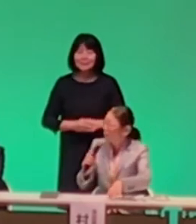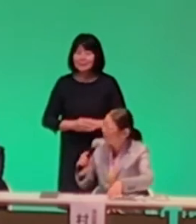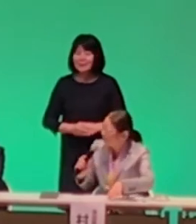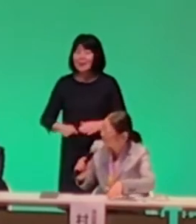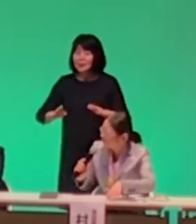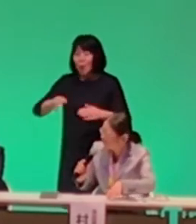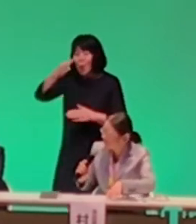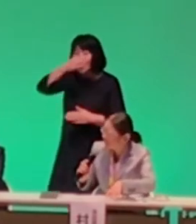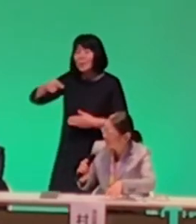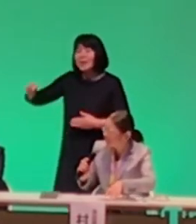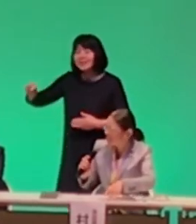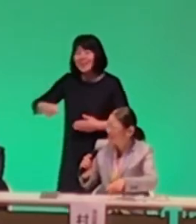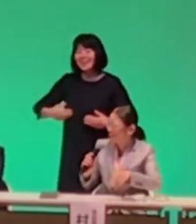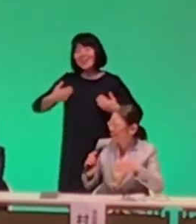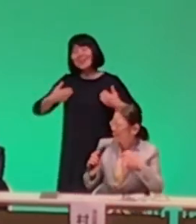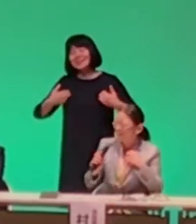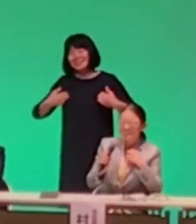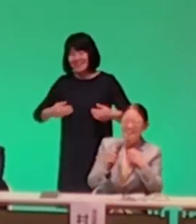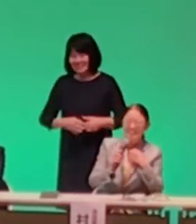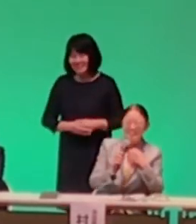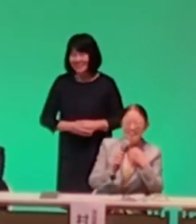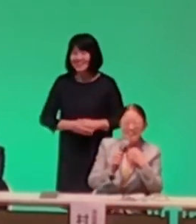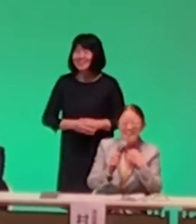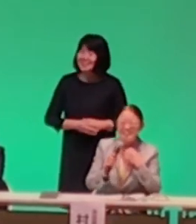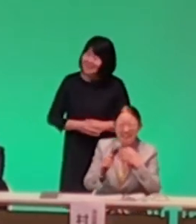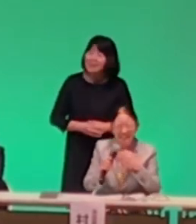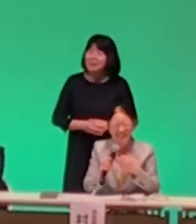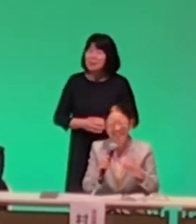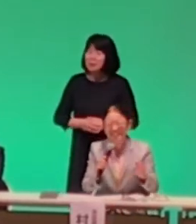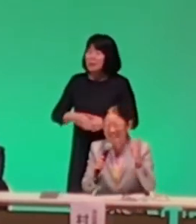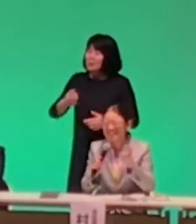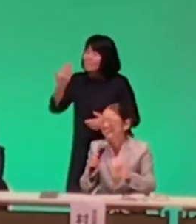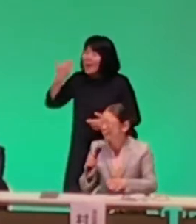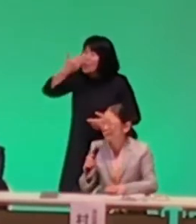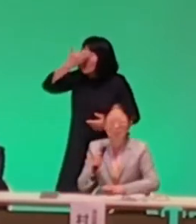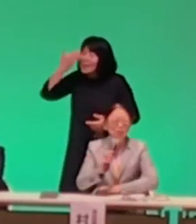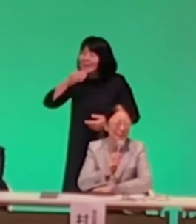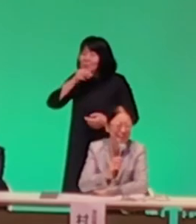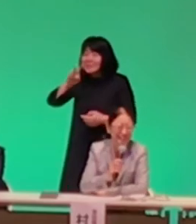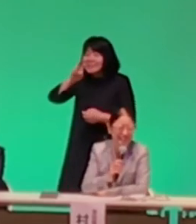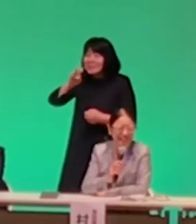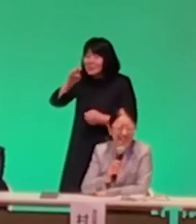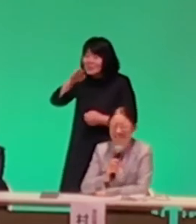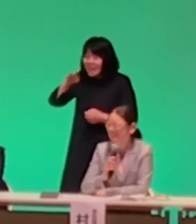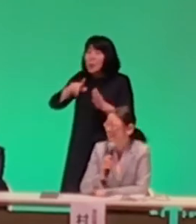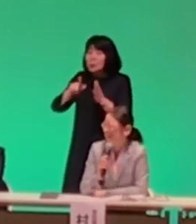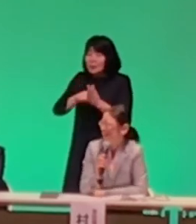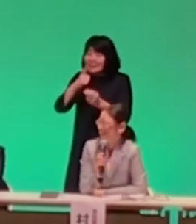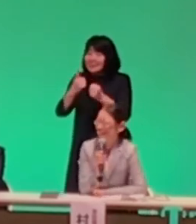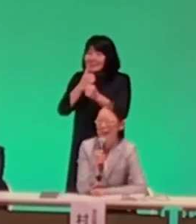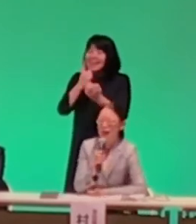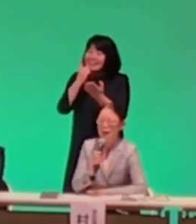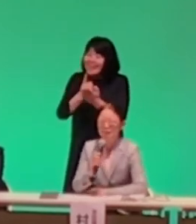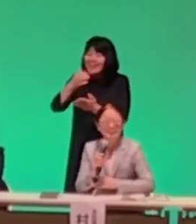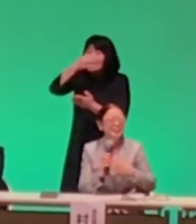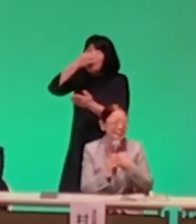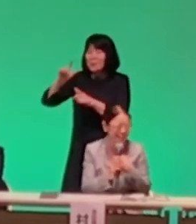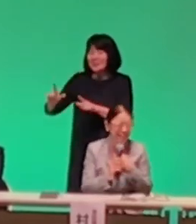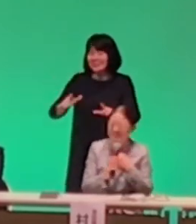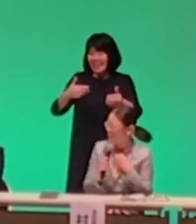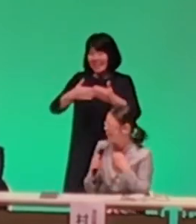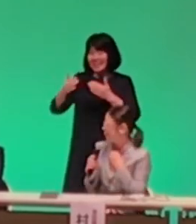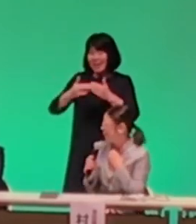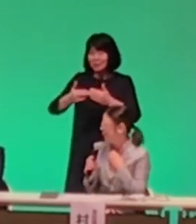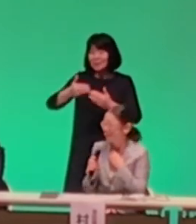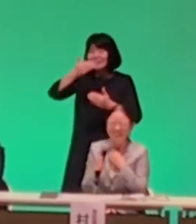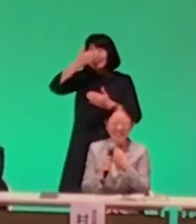今日神戸に来れてすごく嬉しいです。20代の頃に1年だけ神戸に住んでいたので、青春